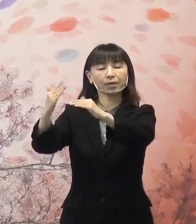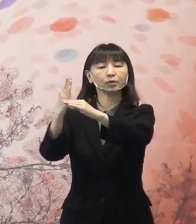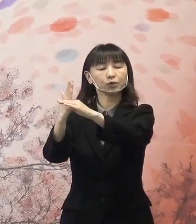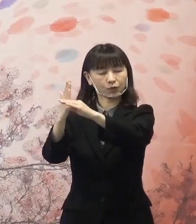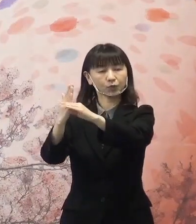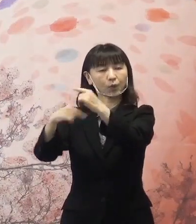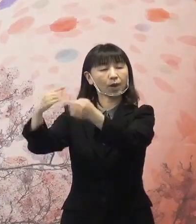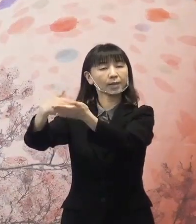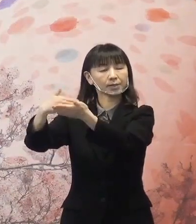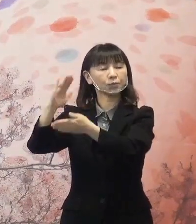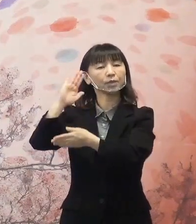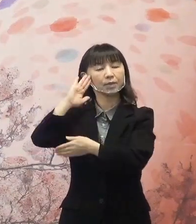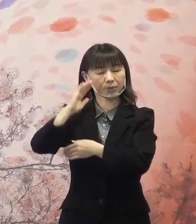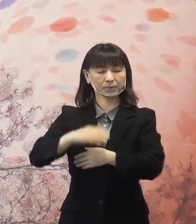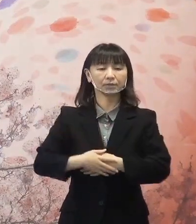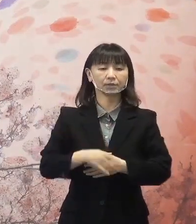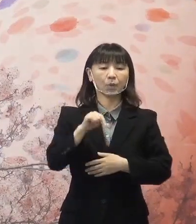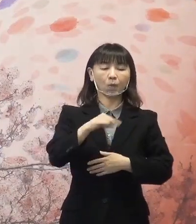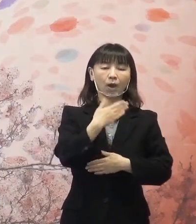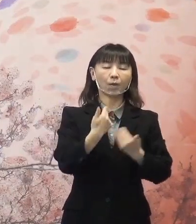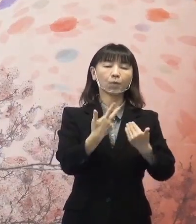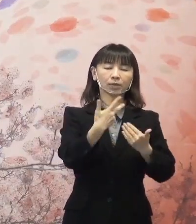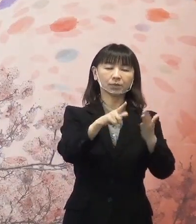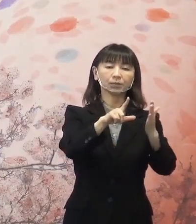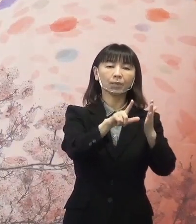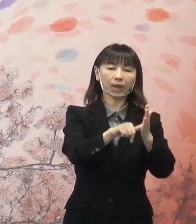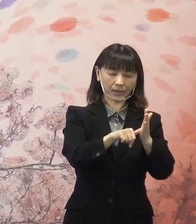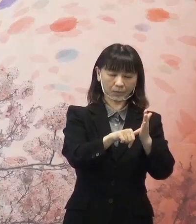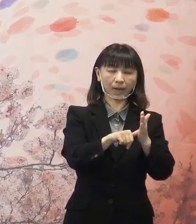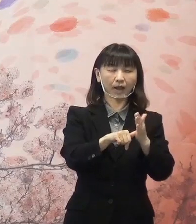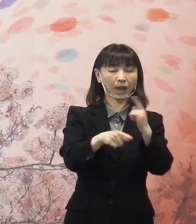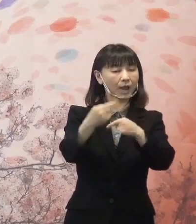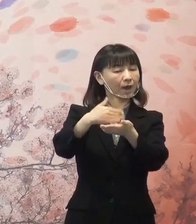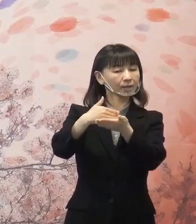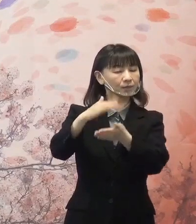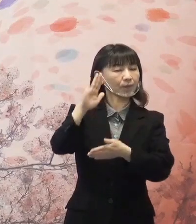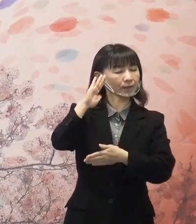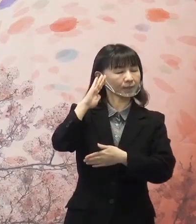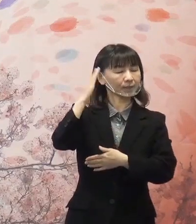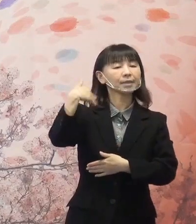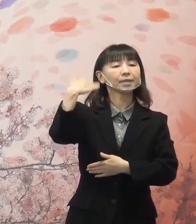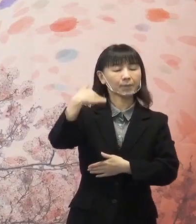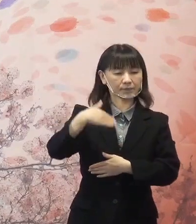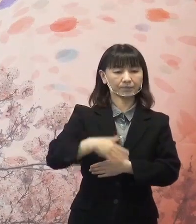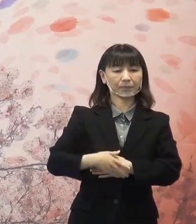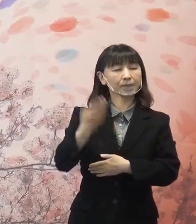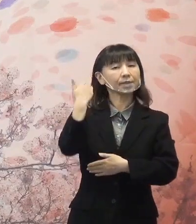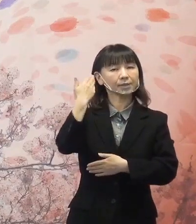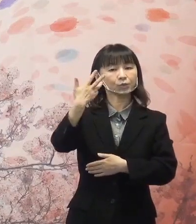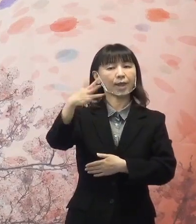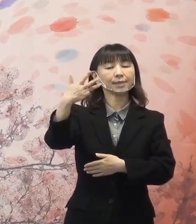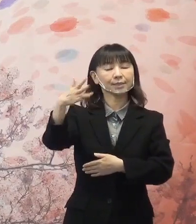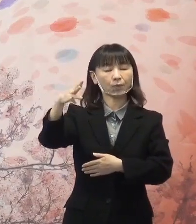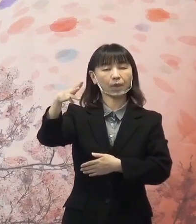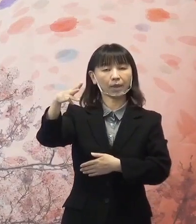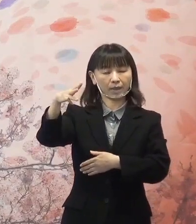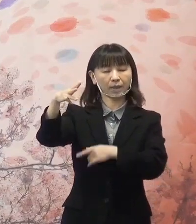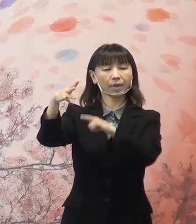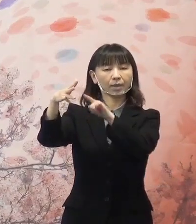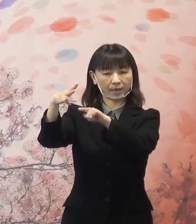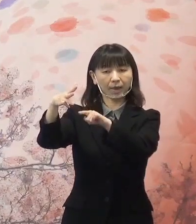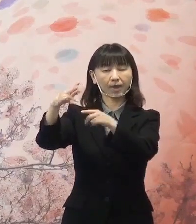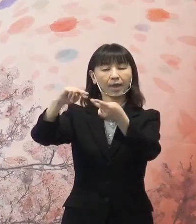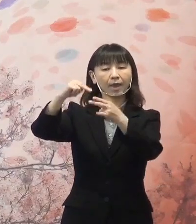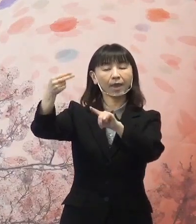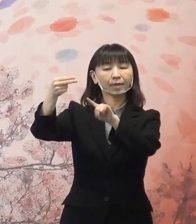ところ我々にはその変異型による活性というのは伺っていませんが、先日八戸でしたでしょうか、お一人変異